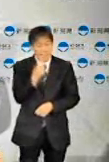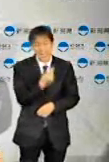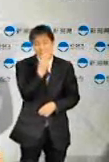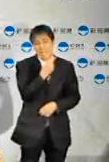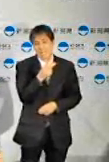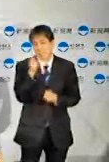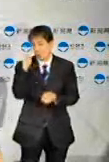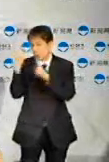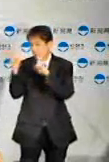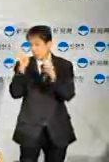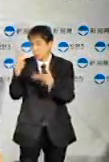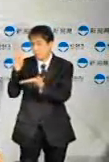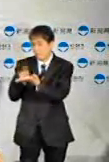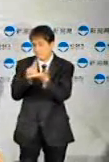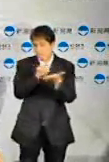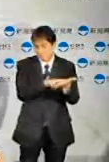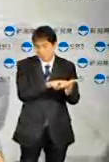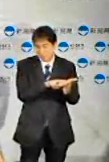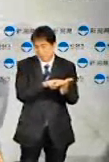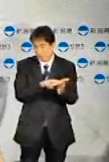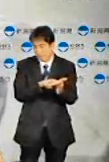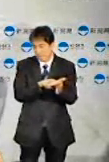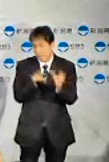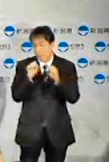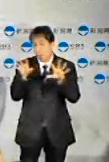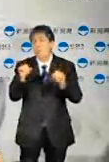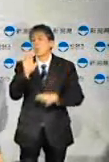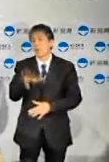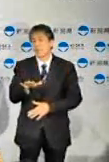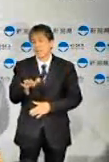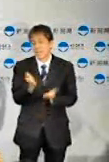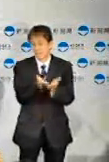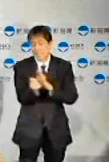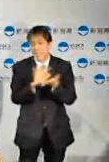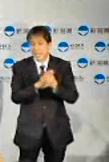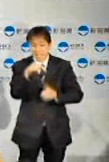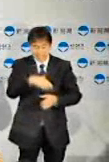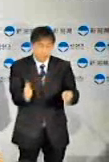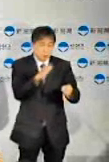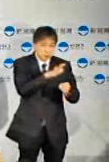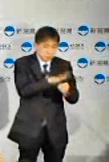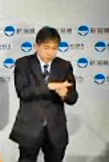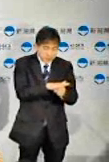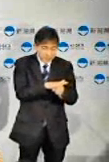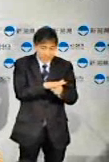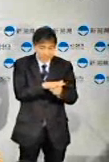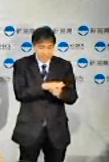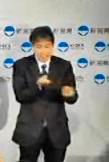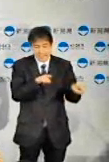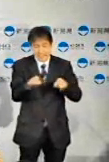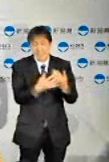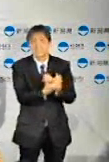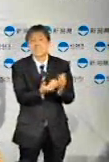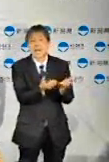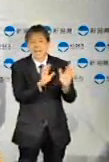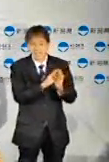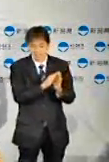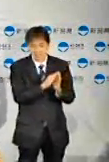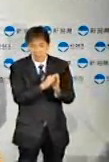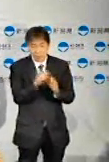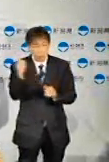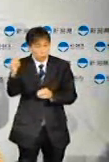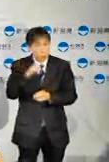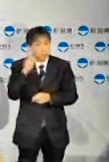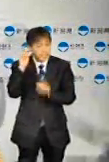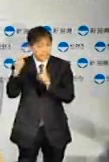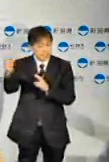あのところを受けてありましたけども、新潟県含めてあの自治体にその事業者からもすでにコンタクトみたいなものはあ